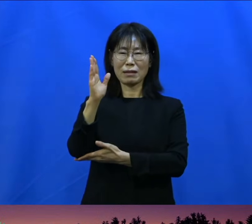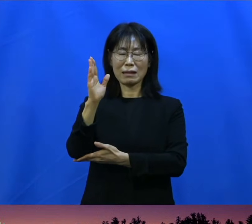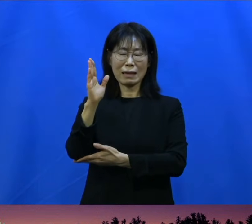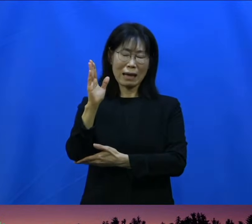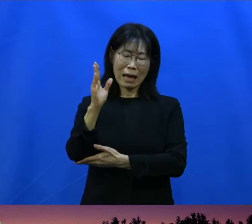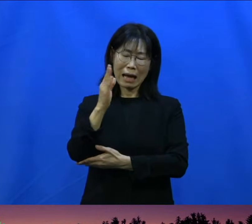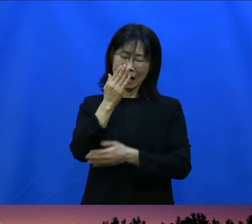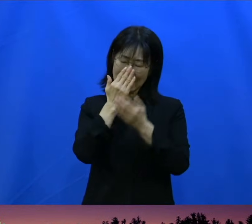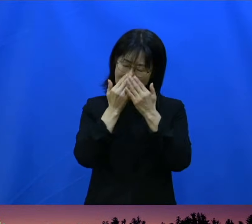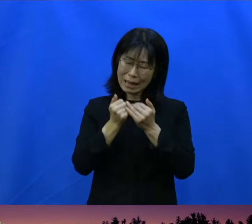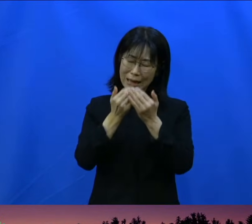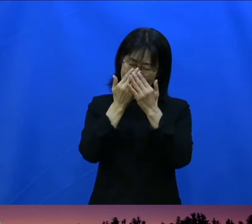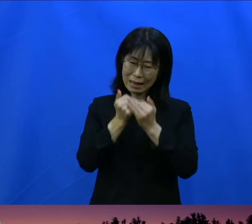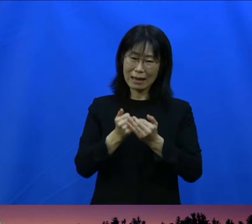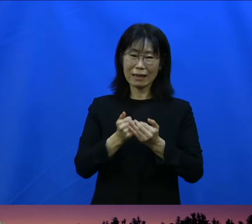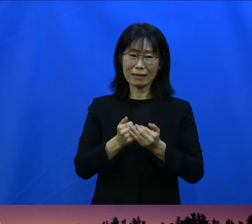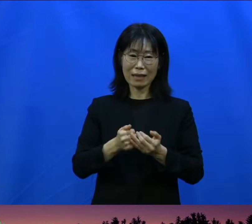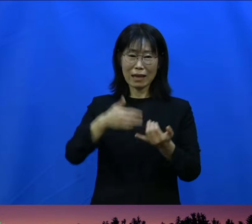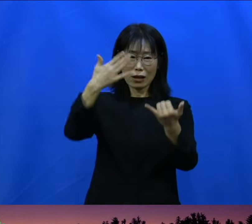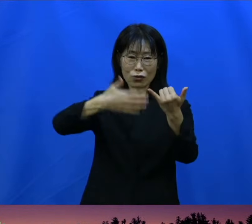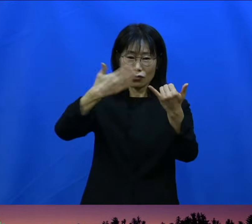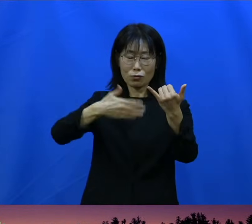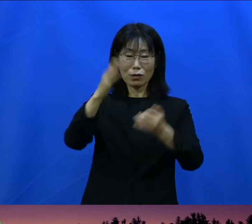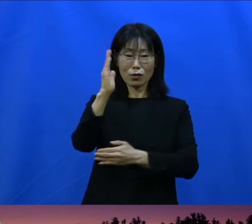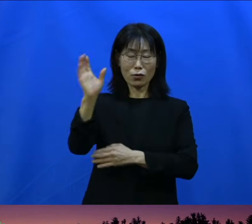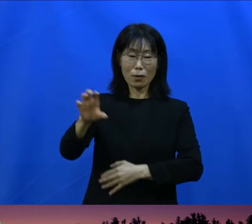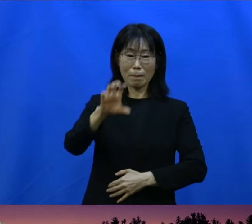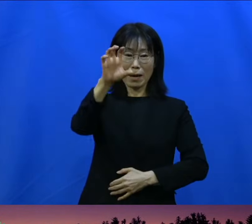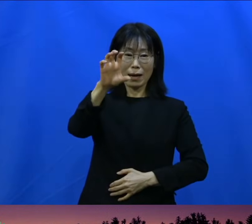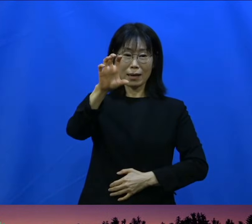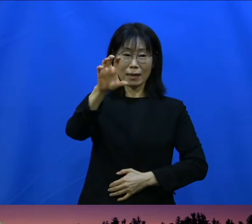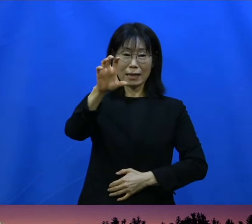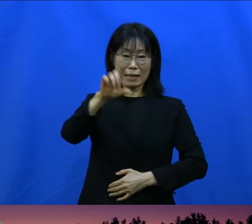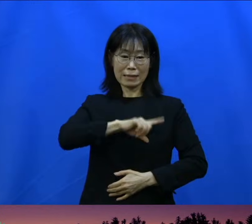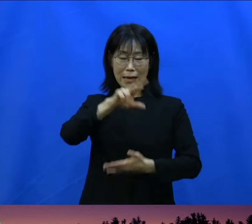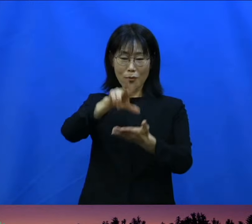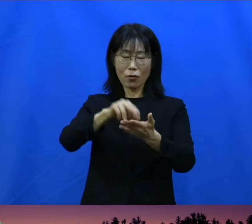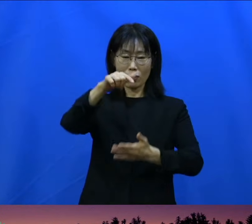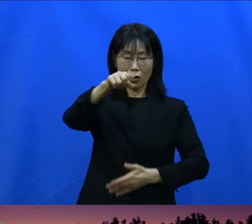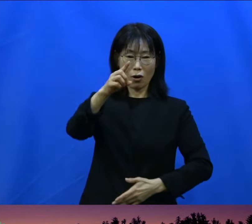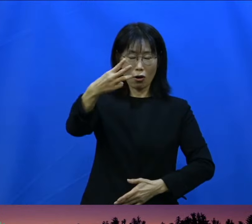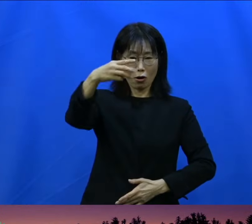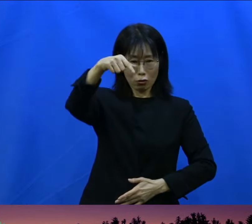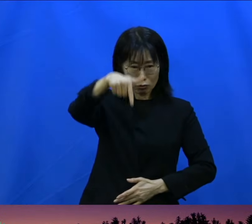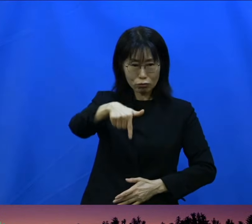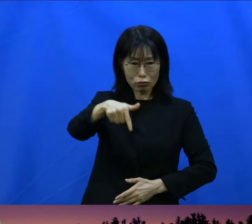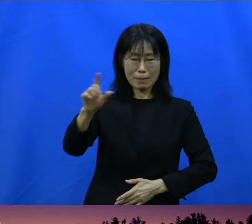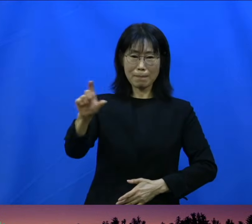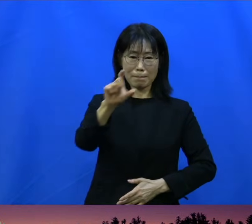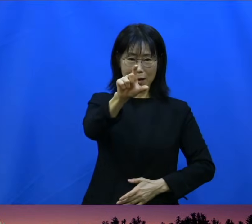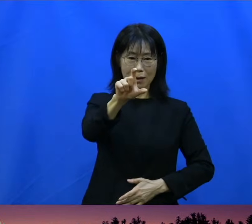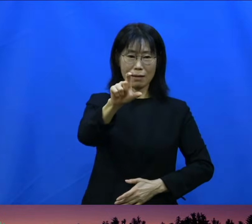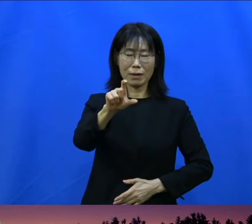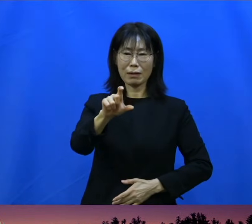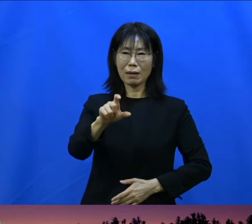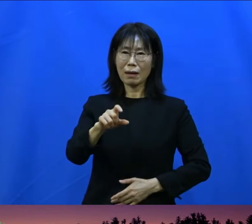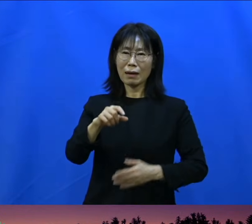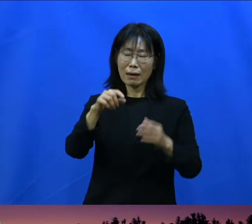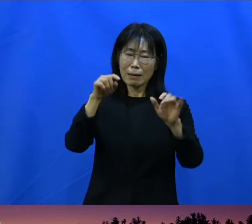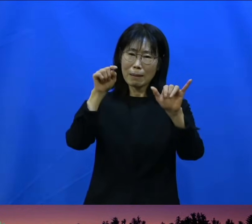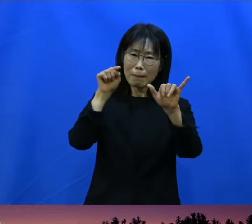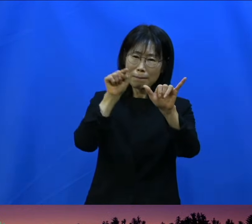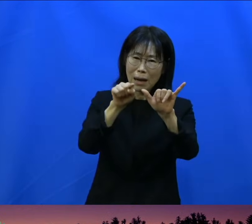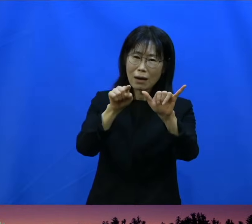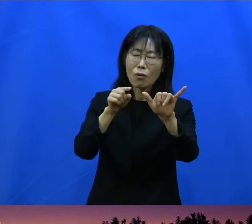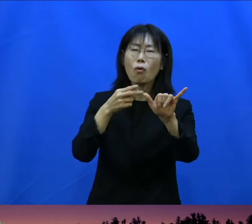유튜브에 거룩자를 올리면 제목이 들어가면 아예 조회를 안 해요. 안 할 거예요 아마.